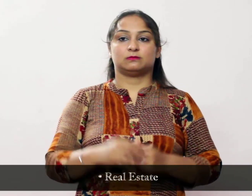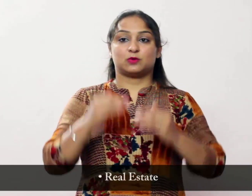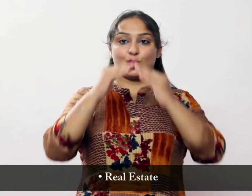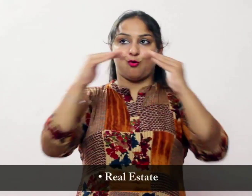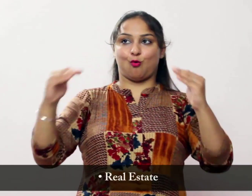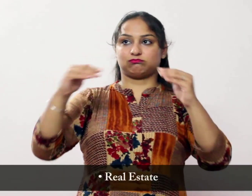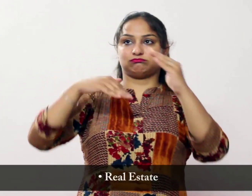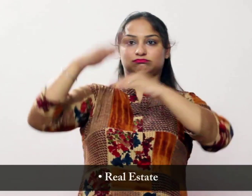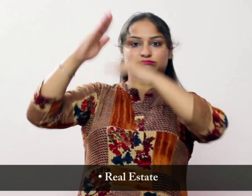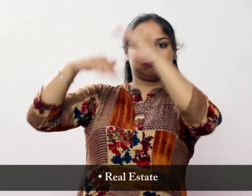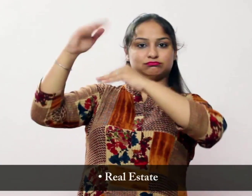रियल एस्टेट,